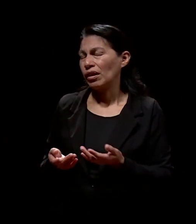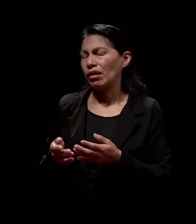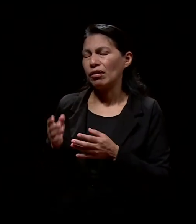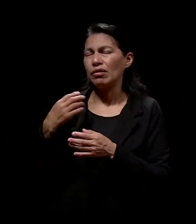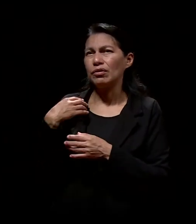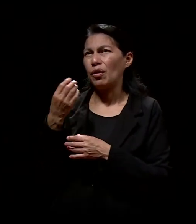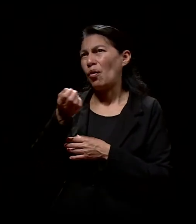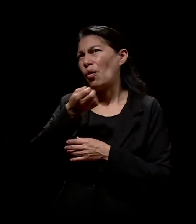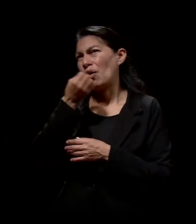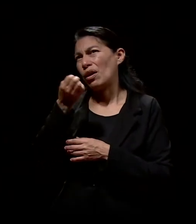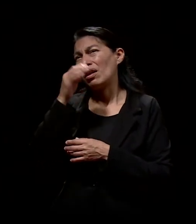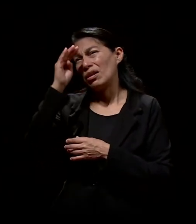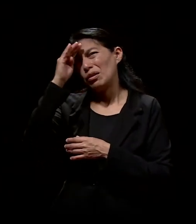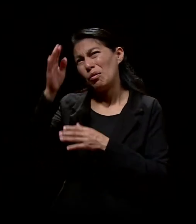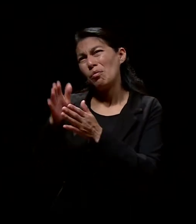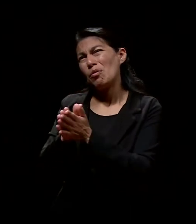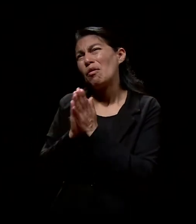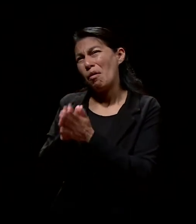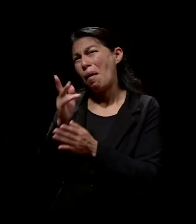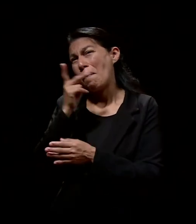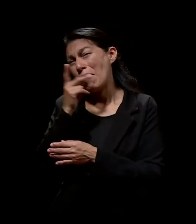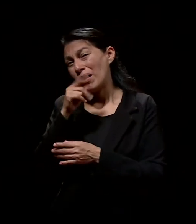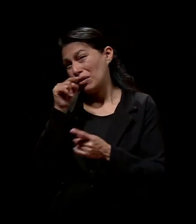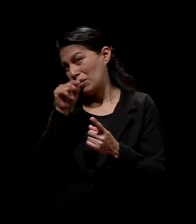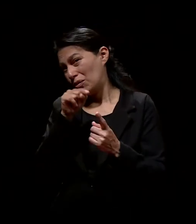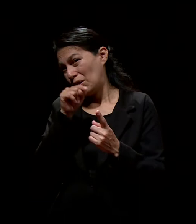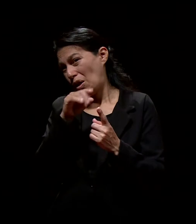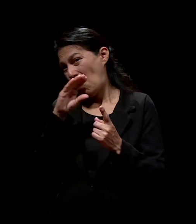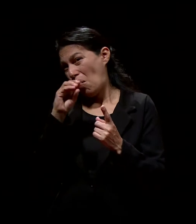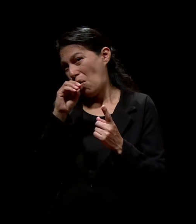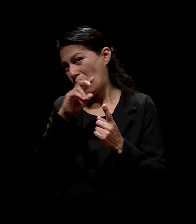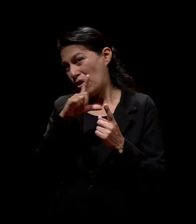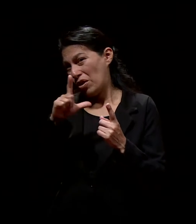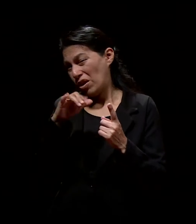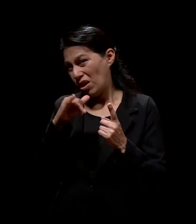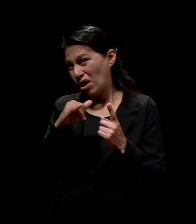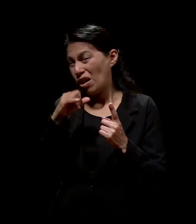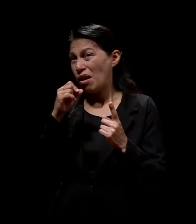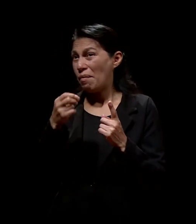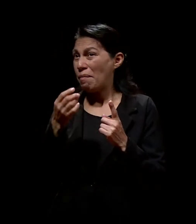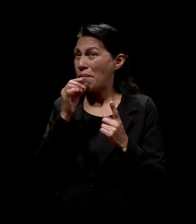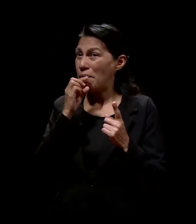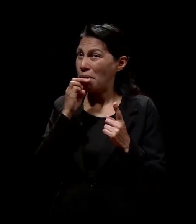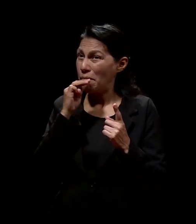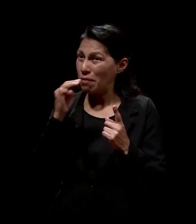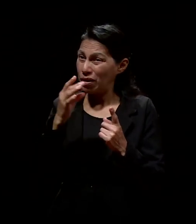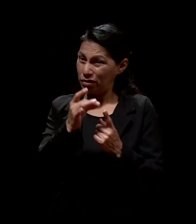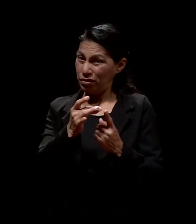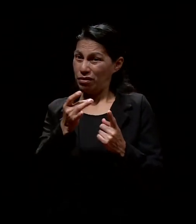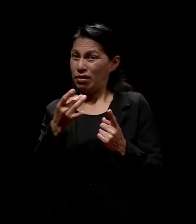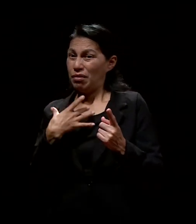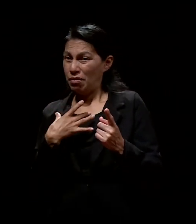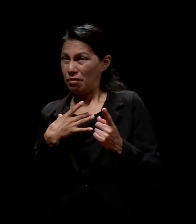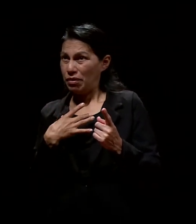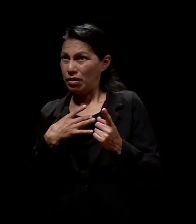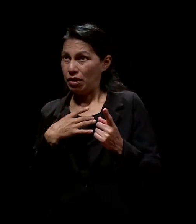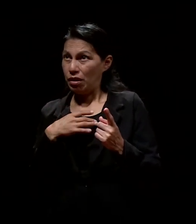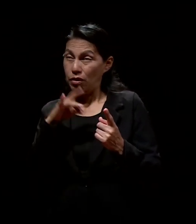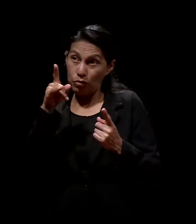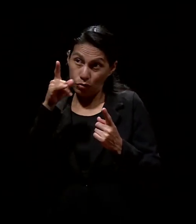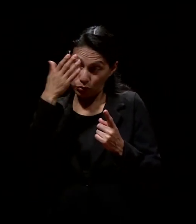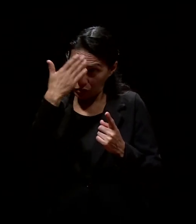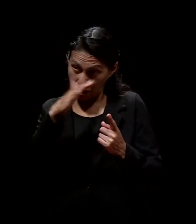pastor me mande un mensaje. Y si él me manda un mensaje, yo voy a saber que tú tienes un plan para mí y voy a esperar pacientemente.